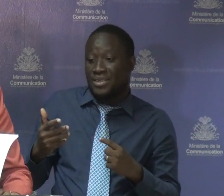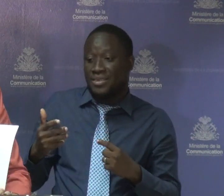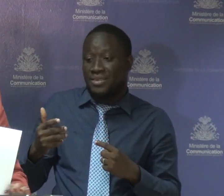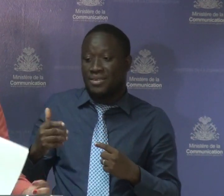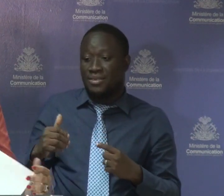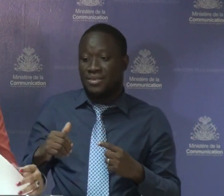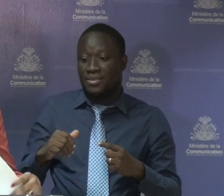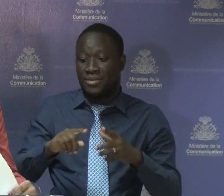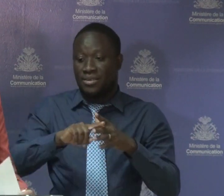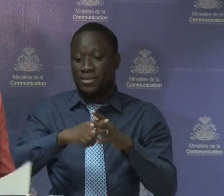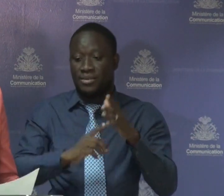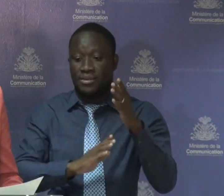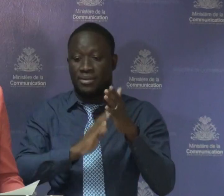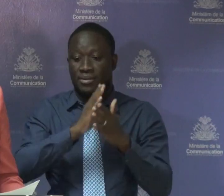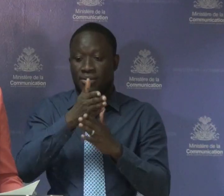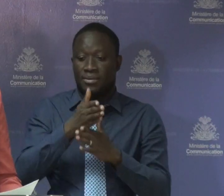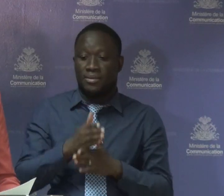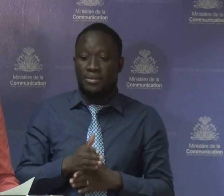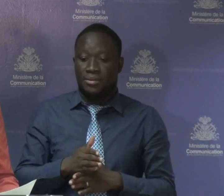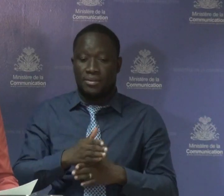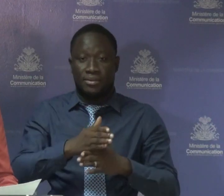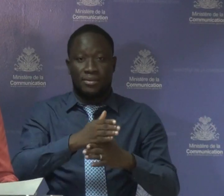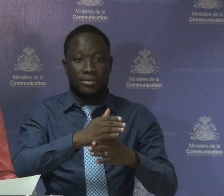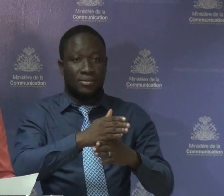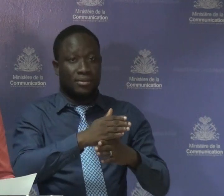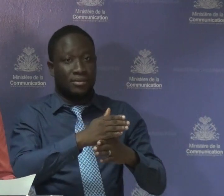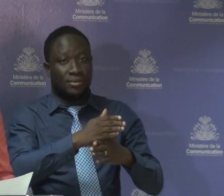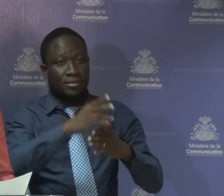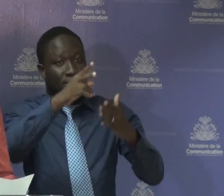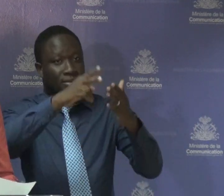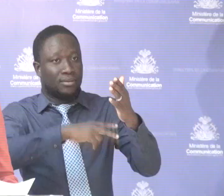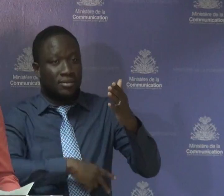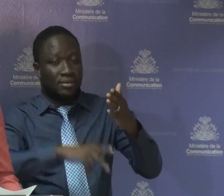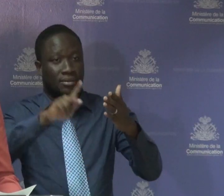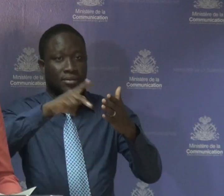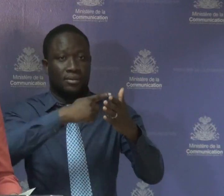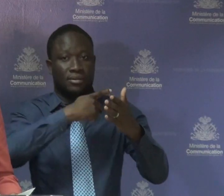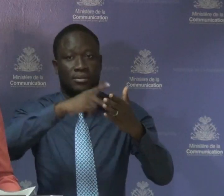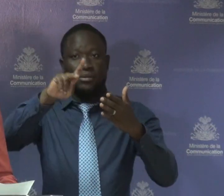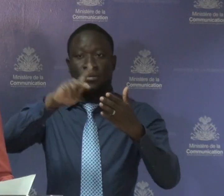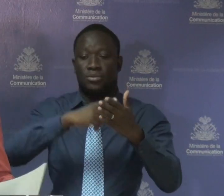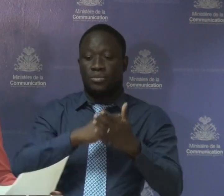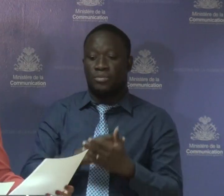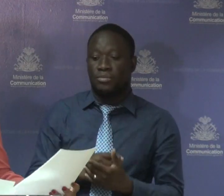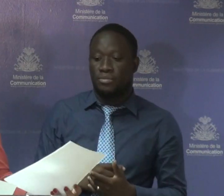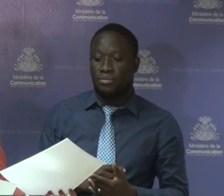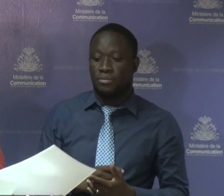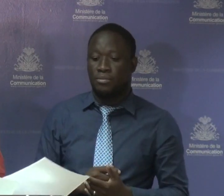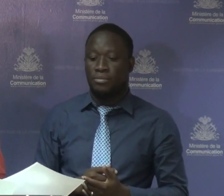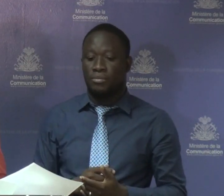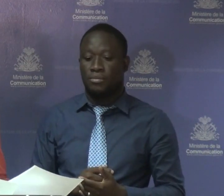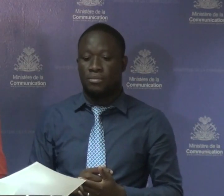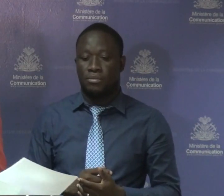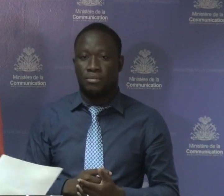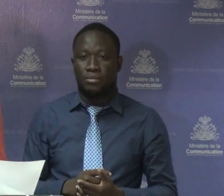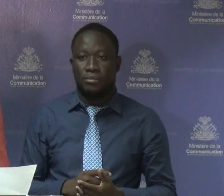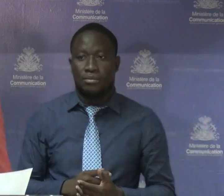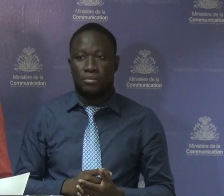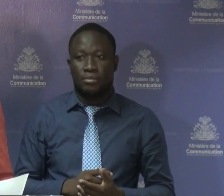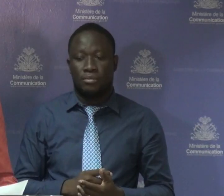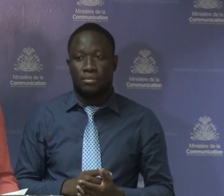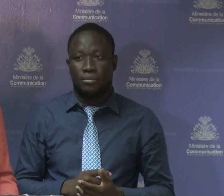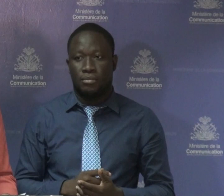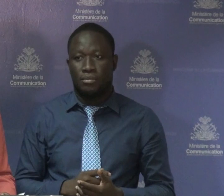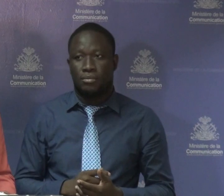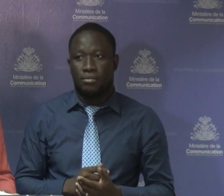commencé par lire pour nous en poésie de Félix Maurice Auleroy, qui relait Pas prendre